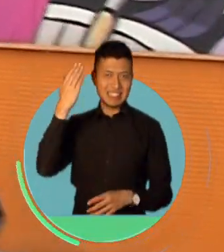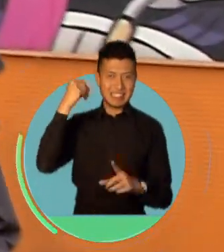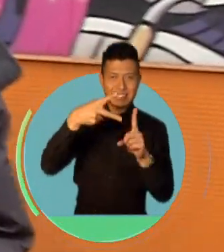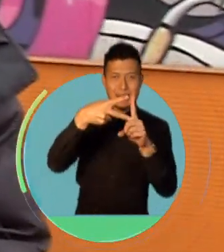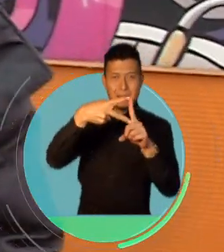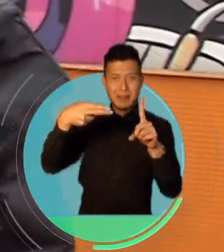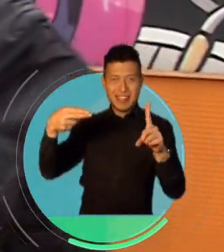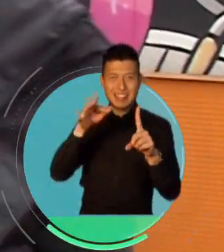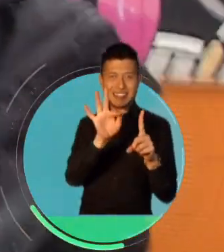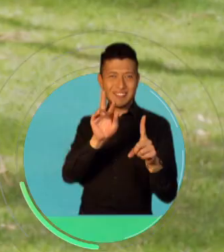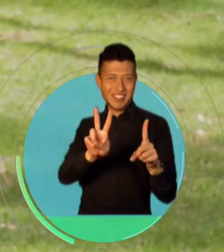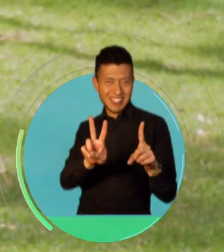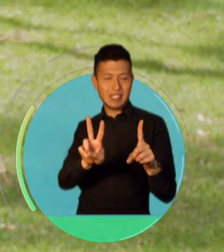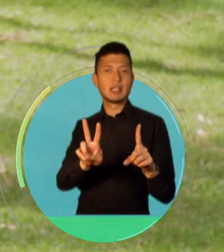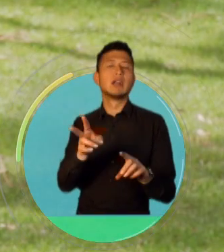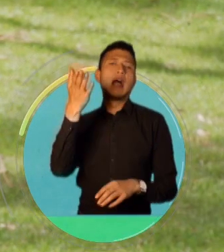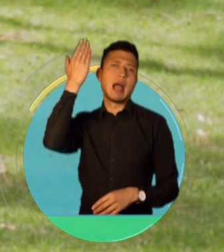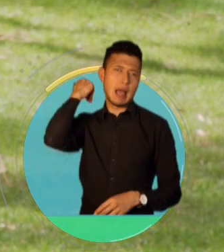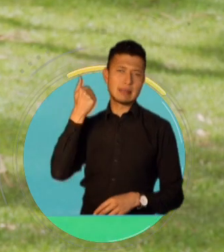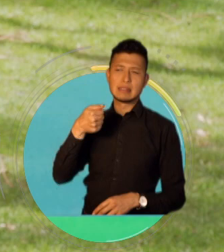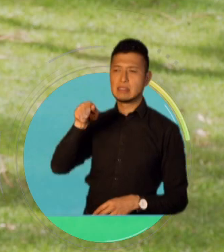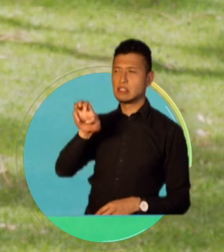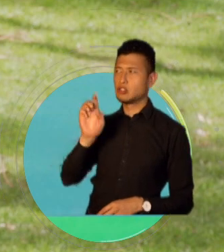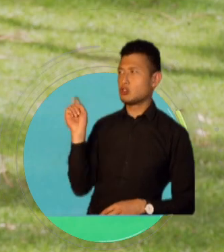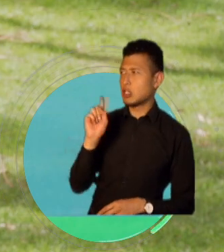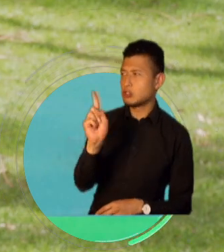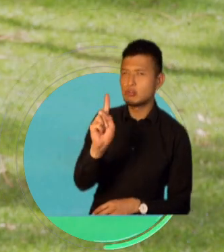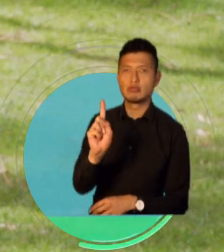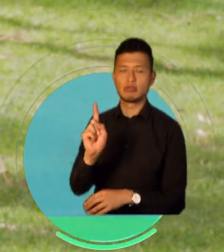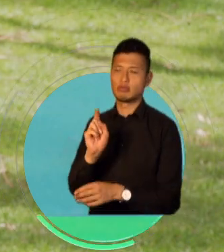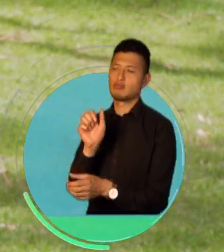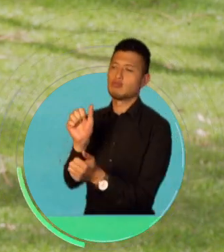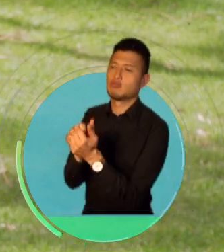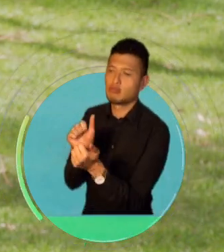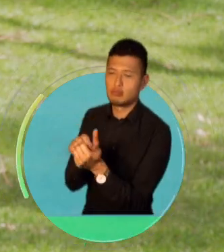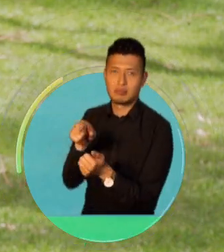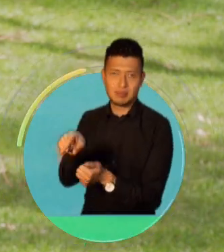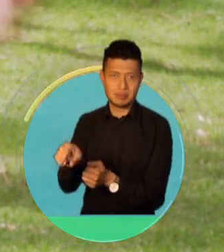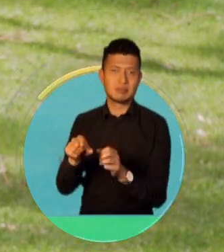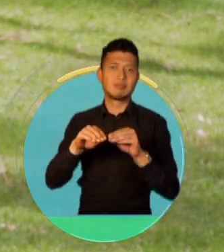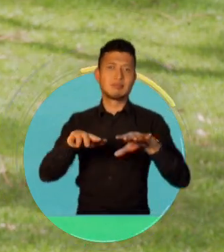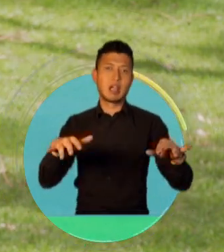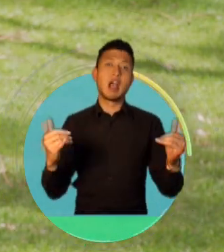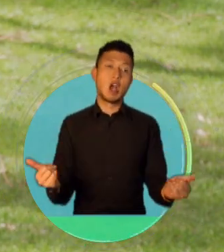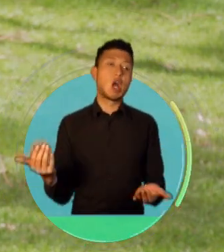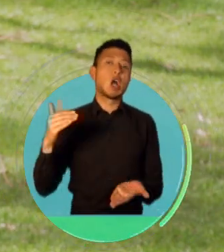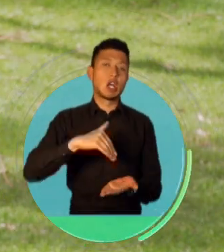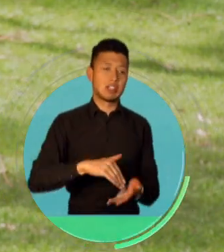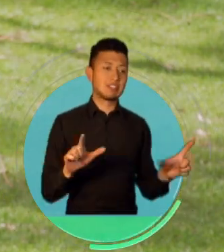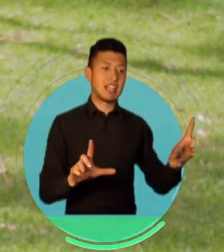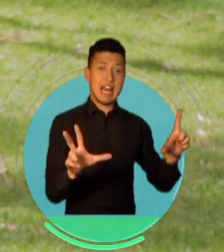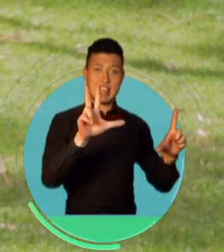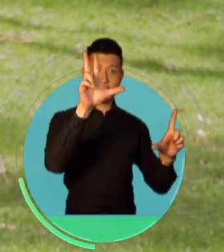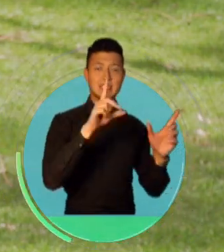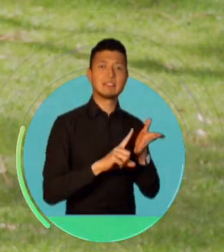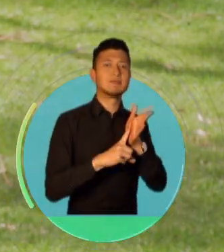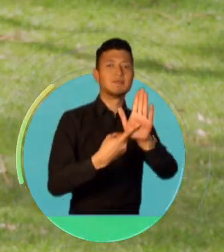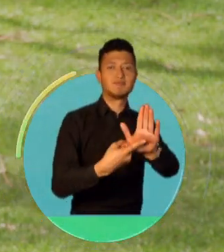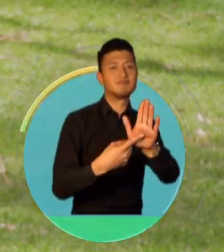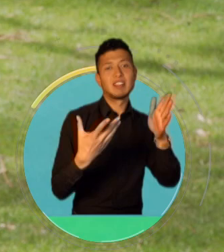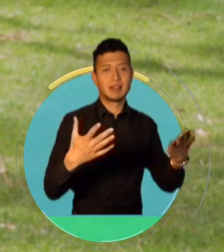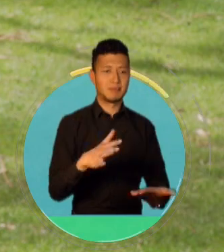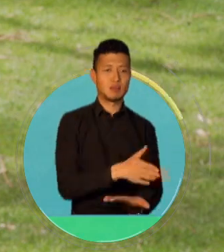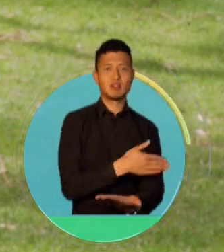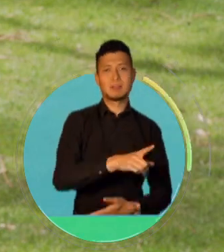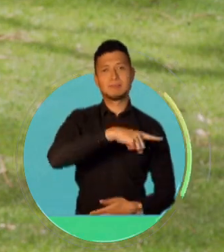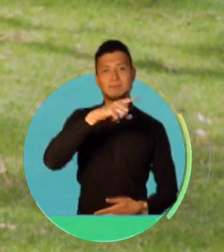franja Play TV que la compañía durante 18 años y ahora nuevamente regreso al Canal 13 para estar al